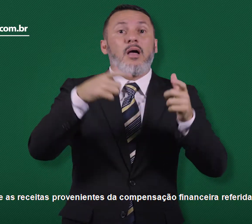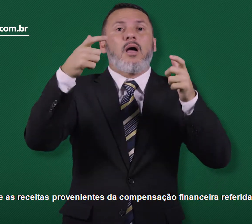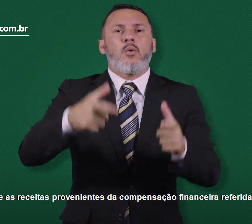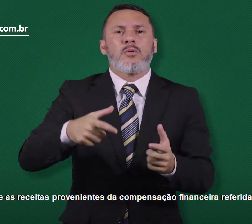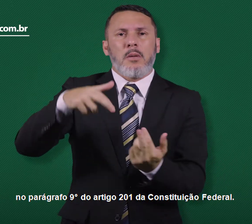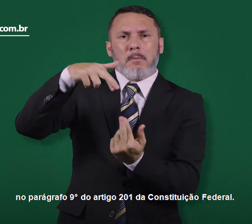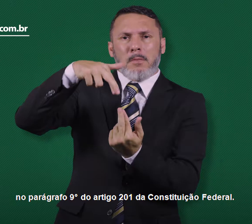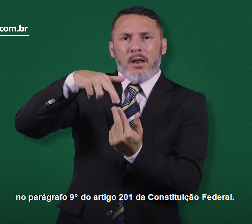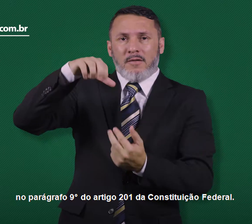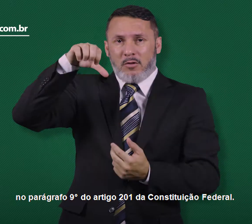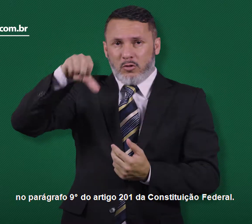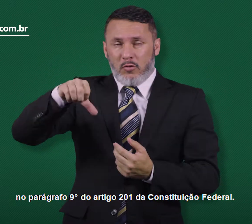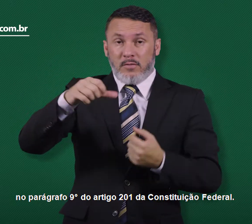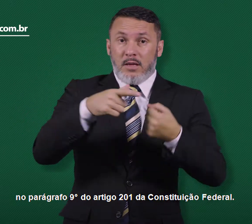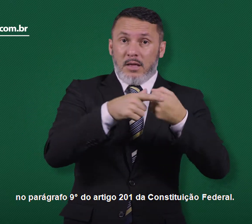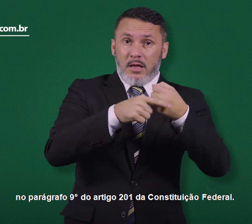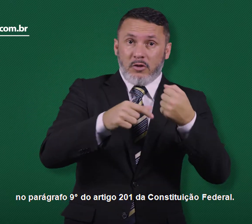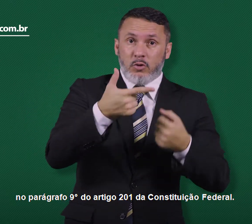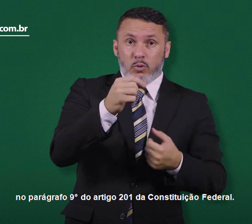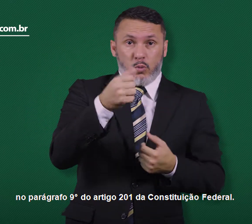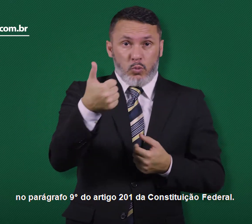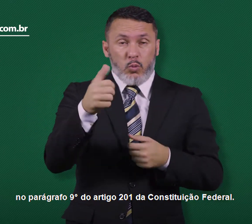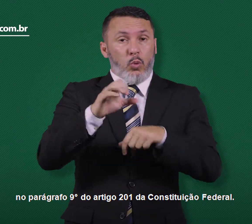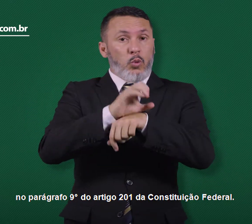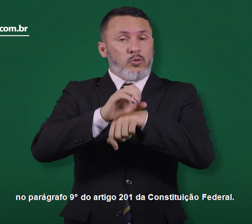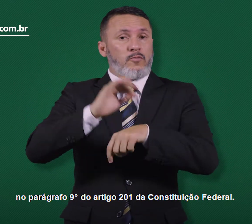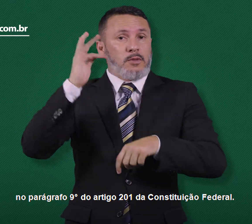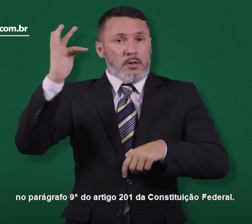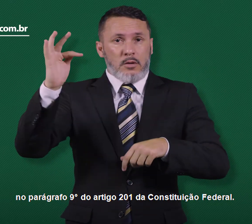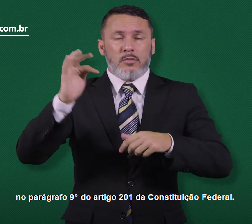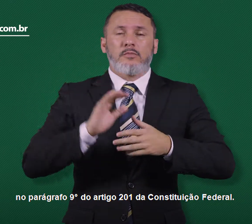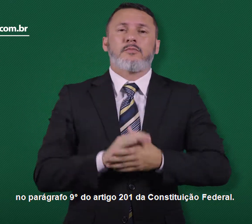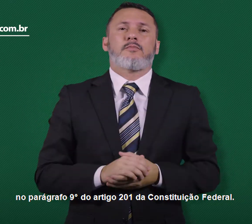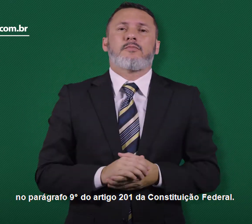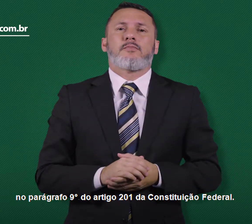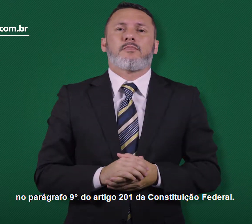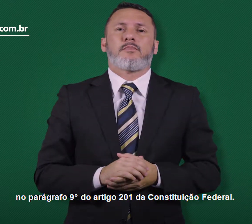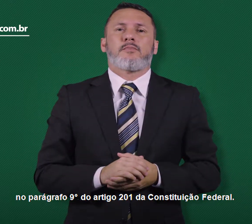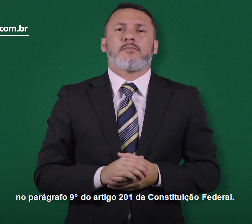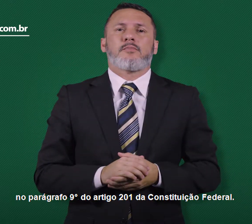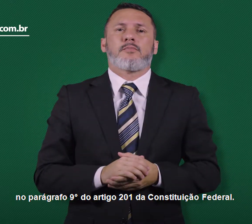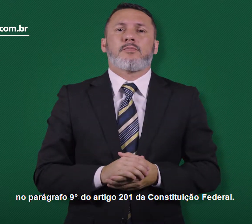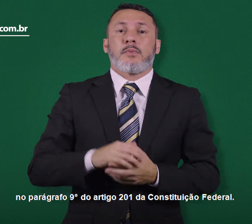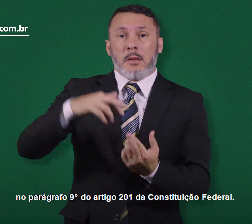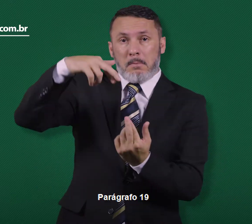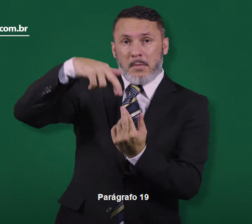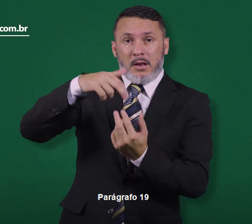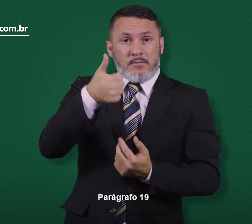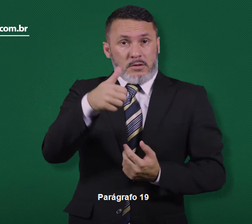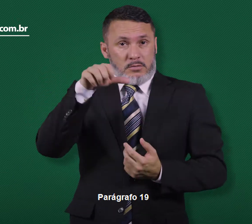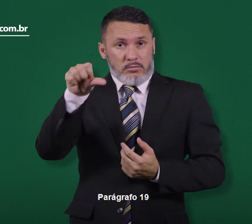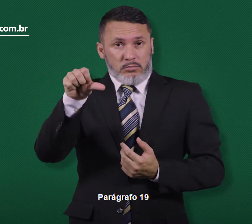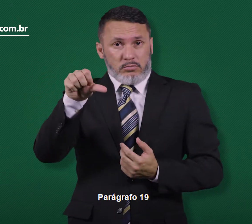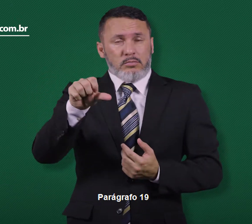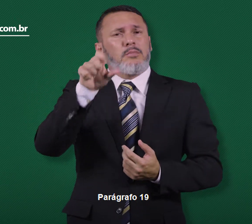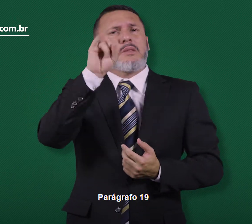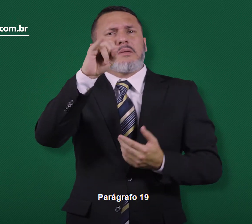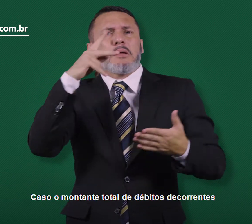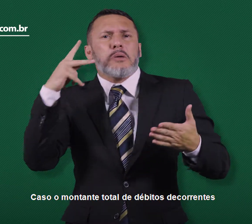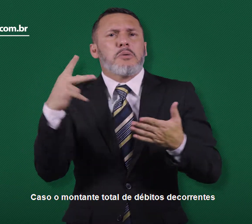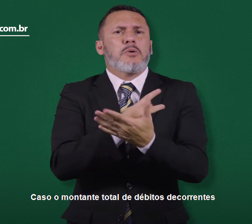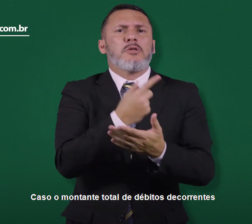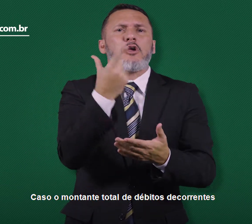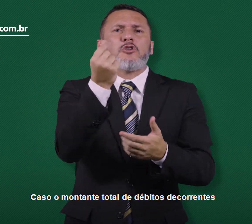financeira referida no parágrafo 9 do artigo 201 da Constituição Federal. Parágrafo